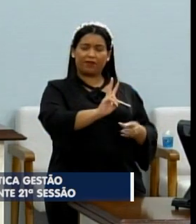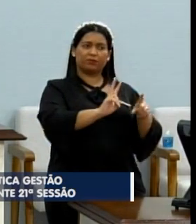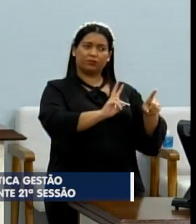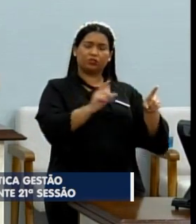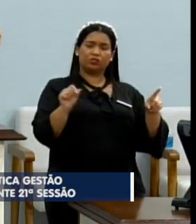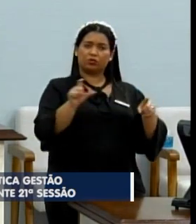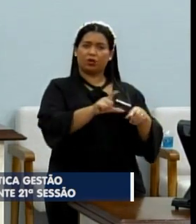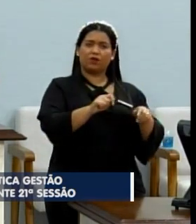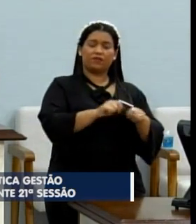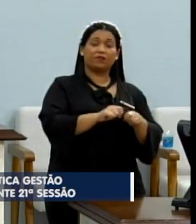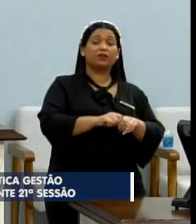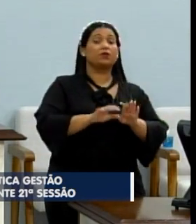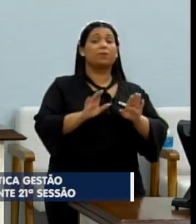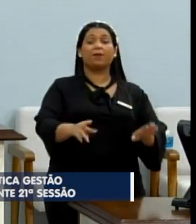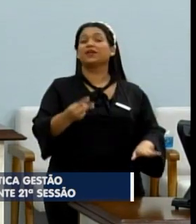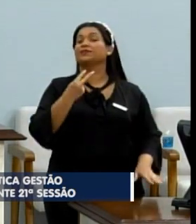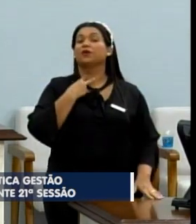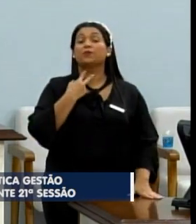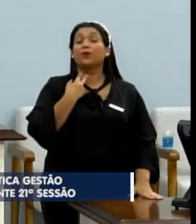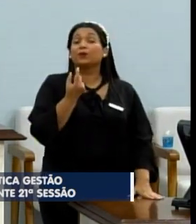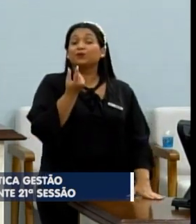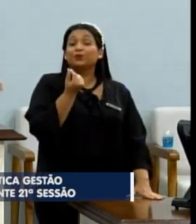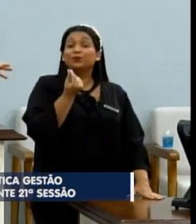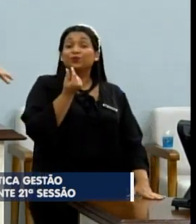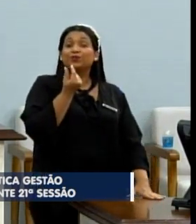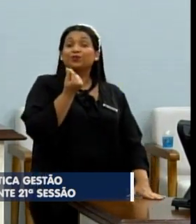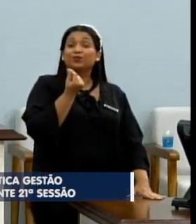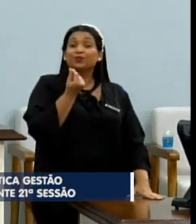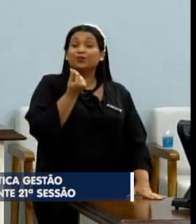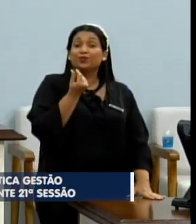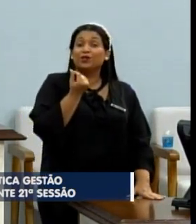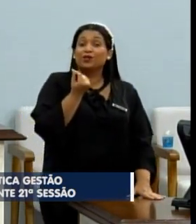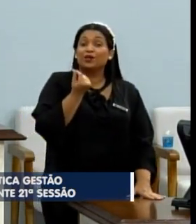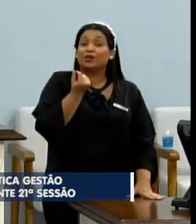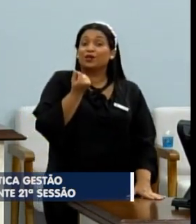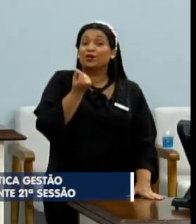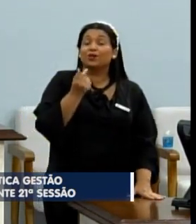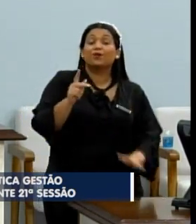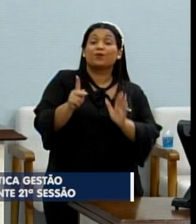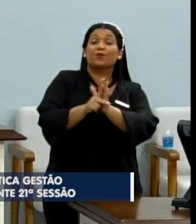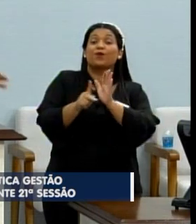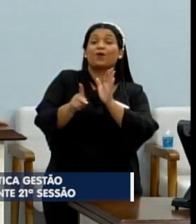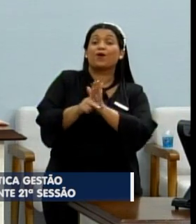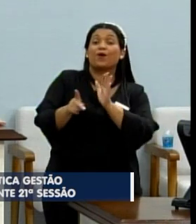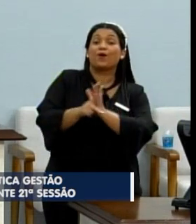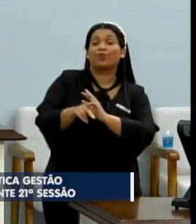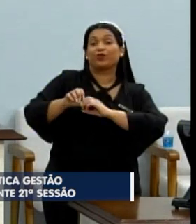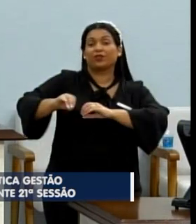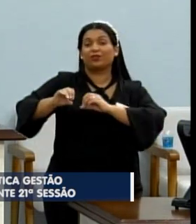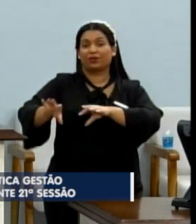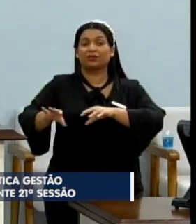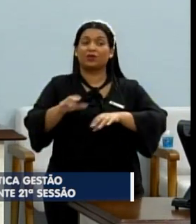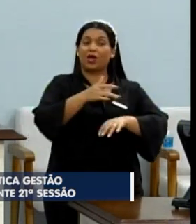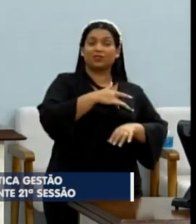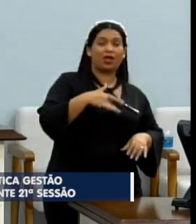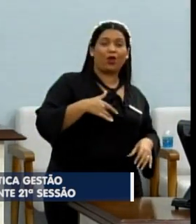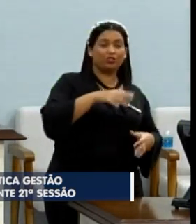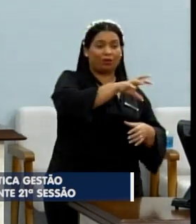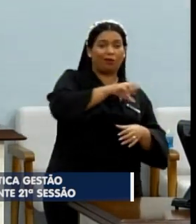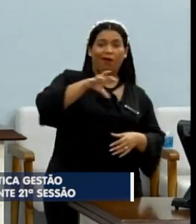que ser feito mas você não pode tirar recurso de verba carimbada constitucionalmente como é da educação e da